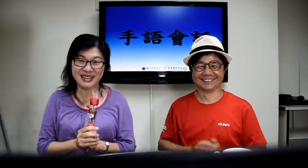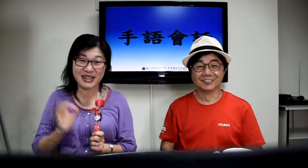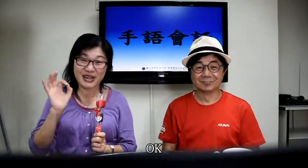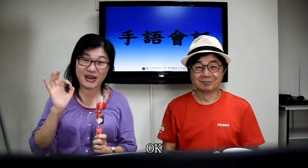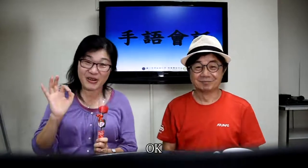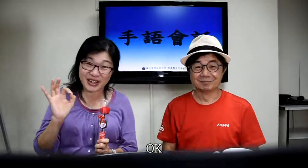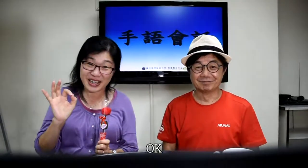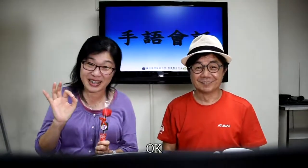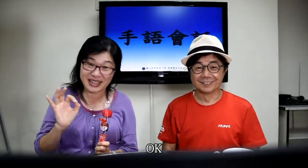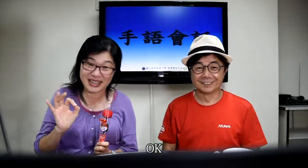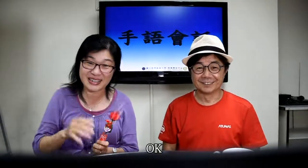可以。